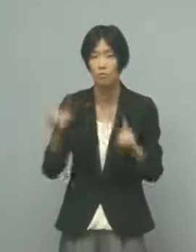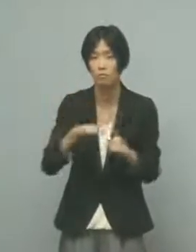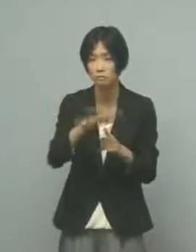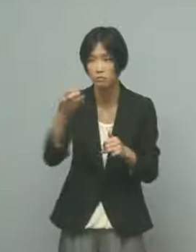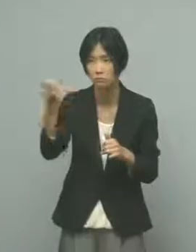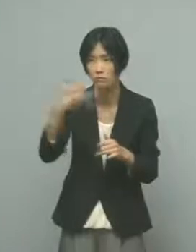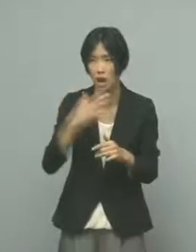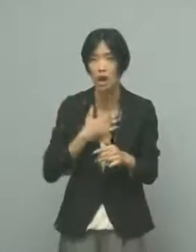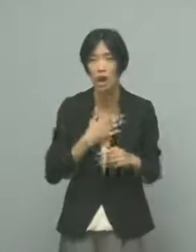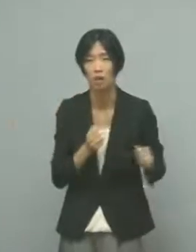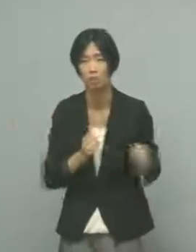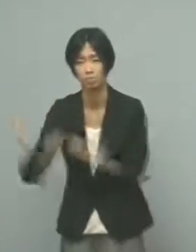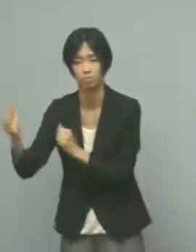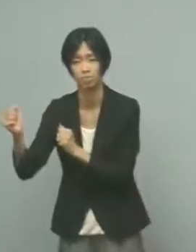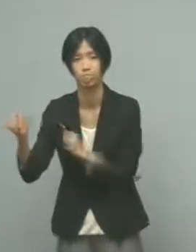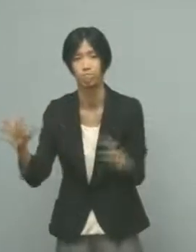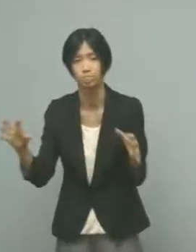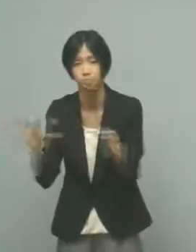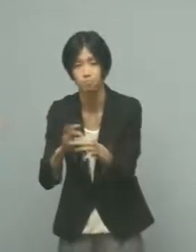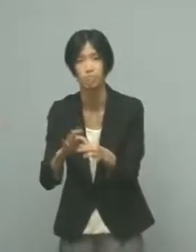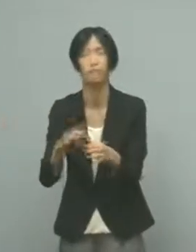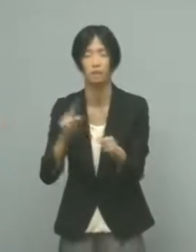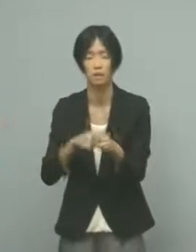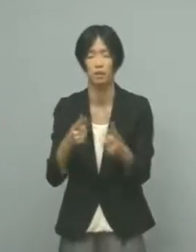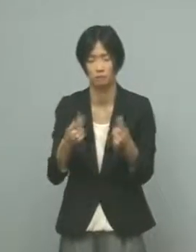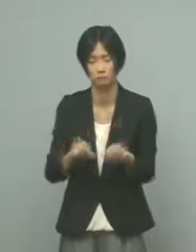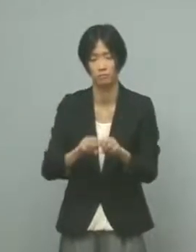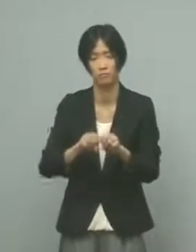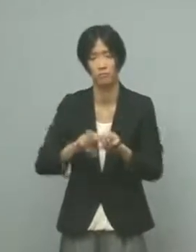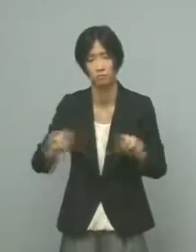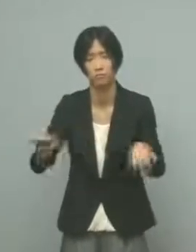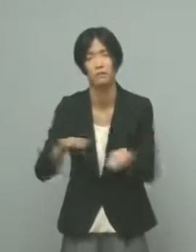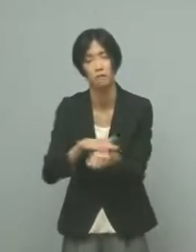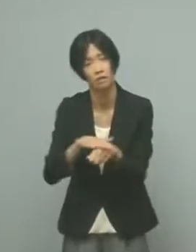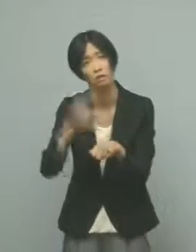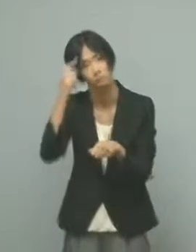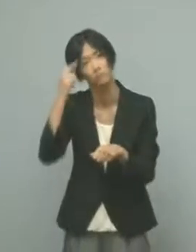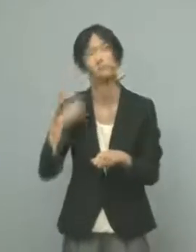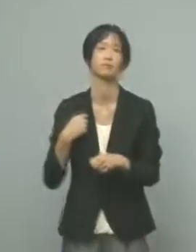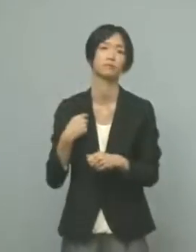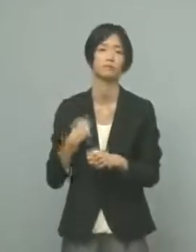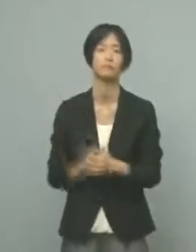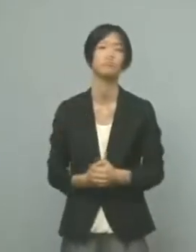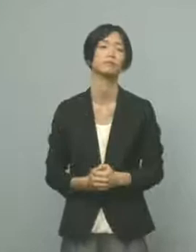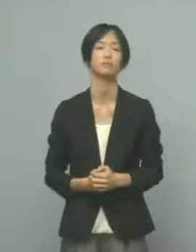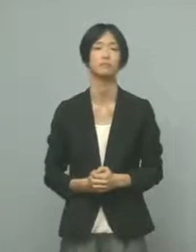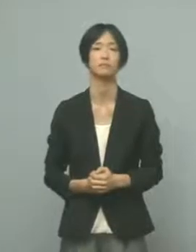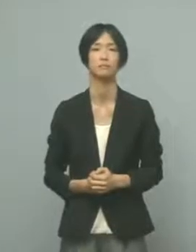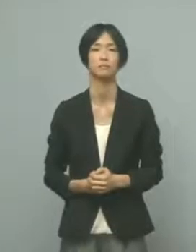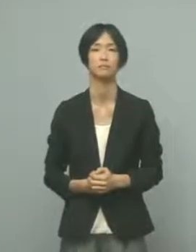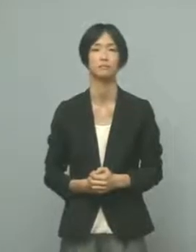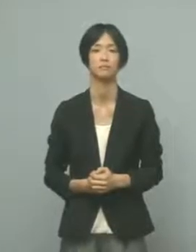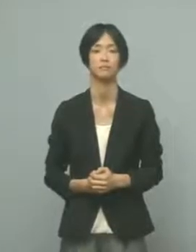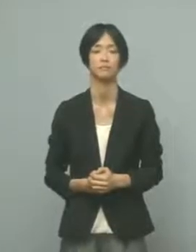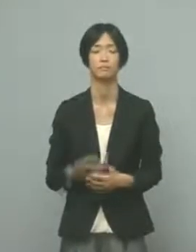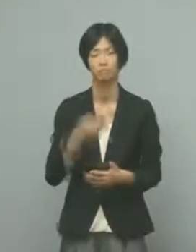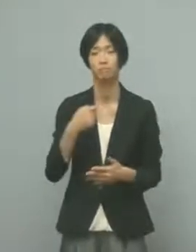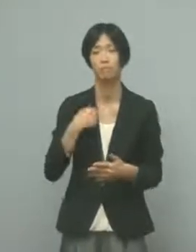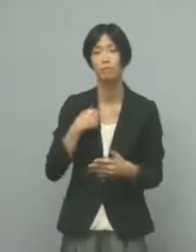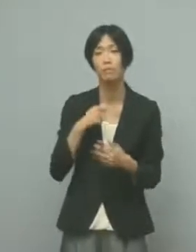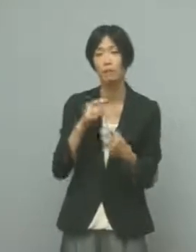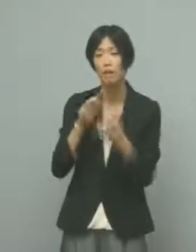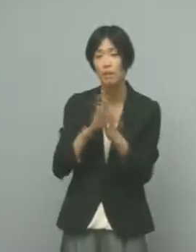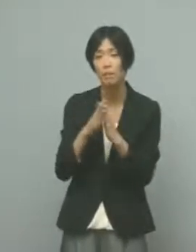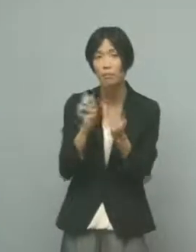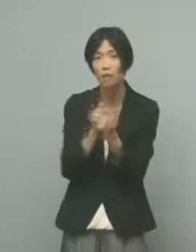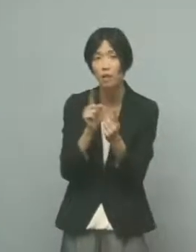行動にしっかりと結びつくよう周知していくことが大切だと考えております。次に県の対応